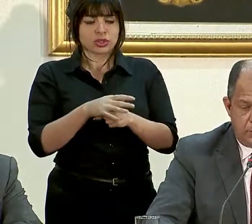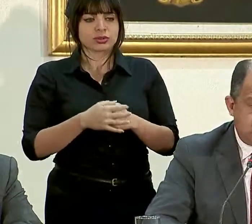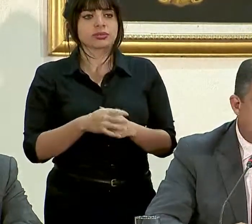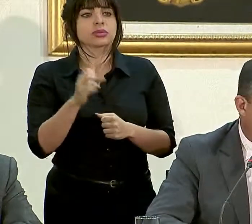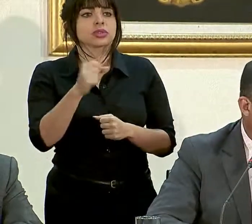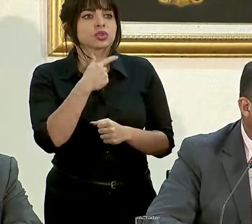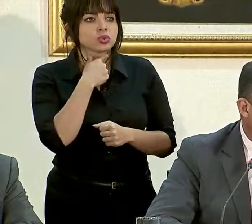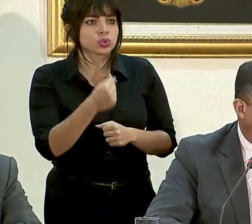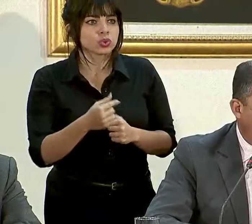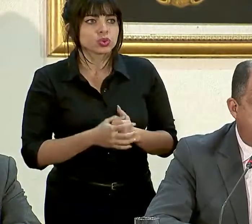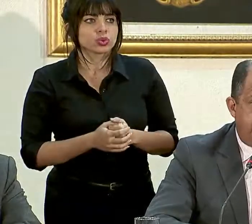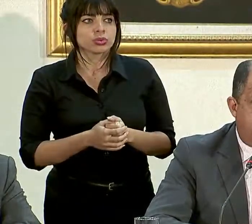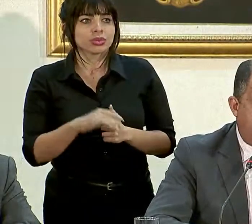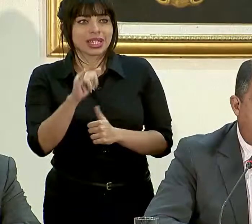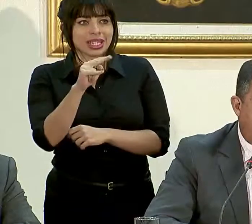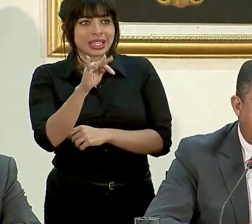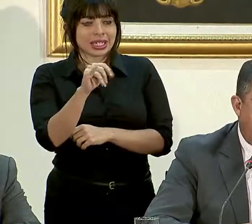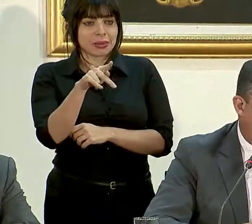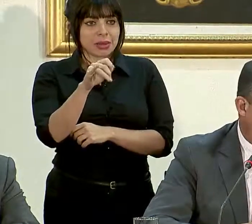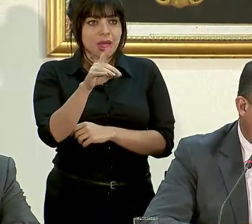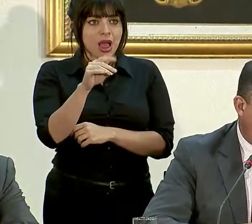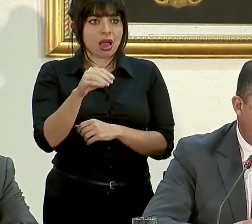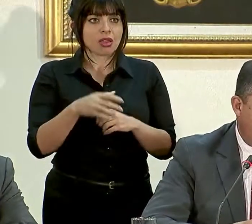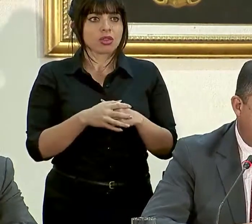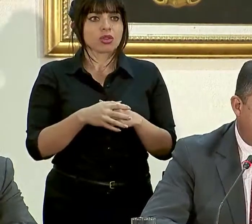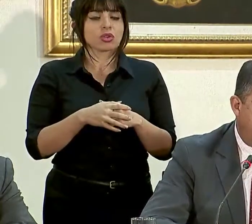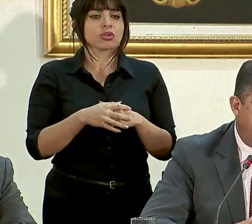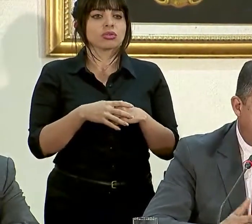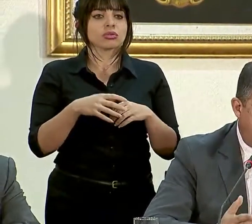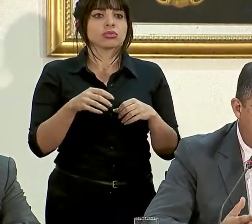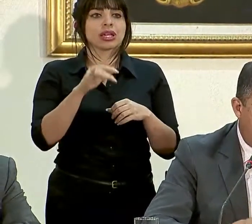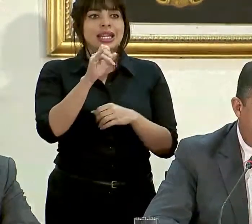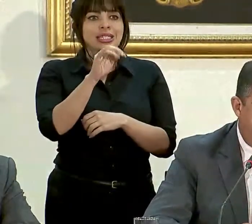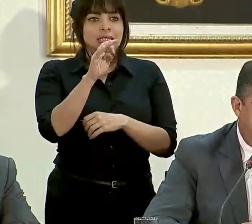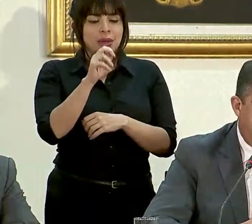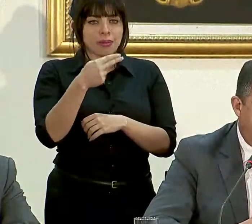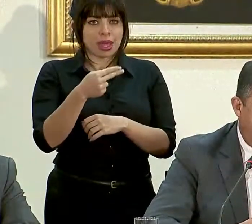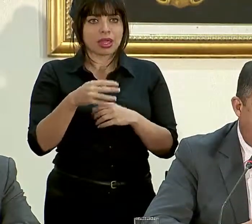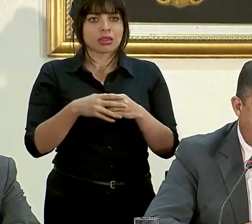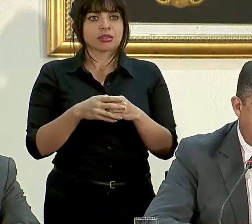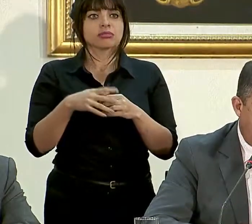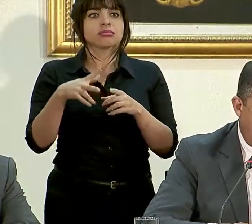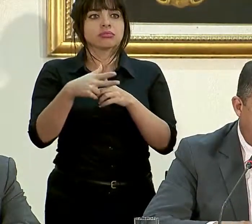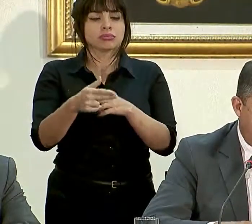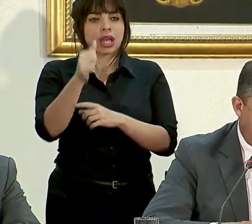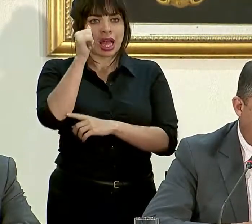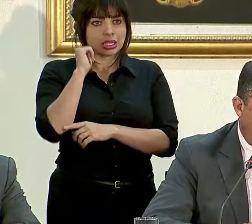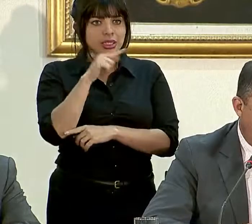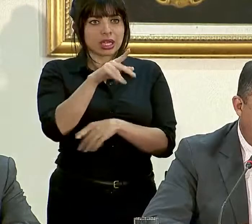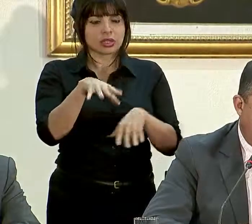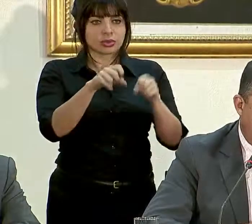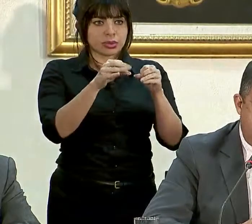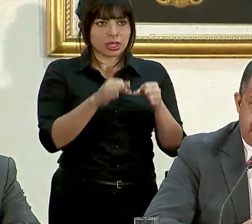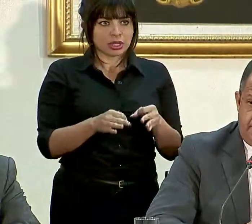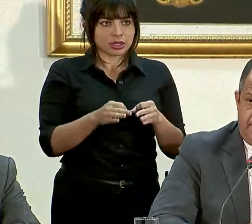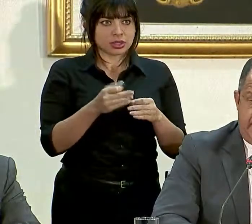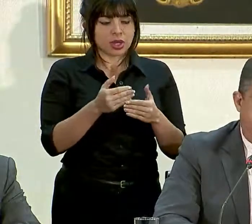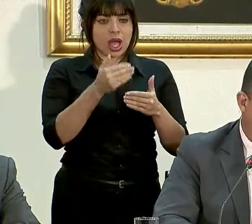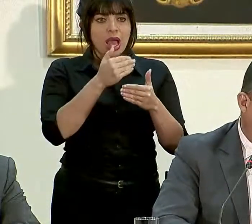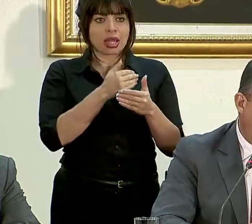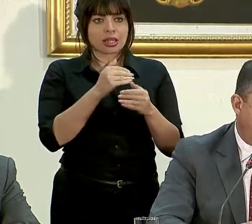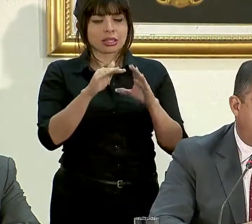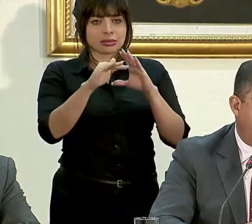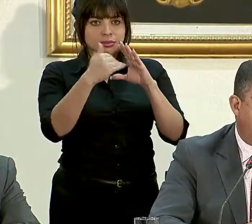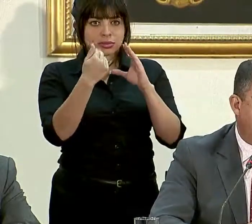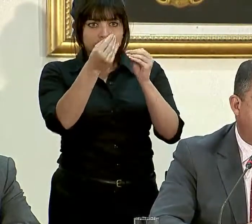Sí, con mucho gusto. Don Inti Picado fue destituido ayer por doña Elizabeth, ustedes lo podrán ver en el informe, ella tomó la decisión antes de